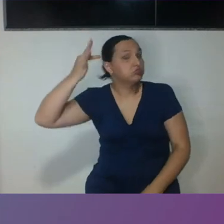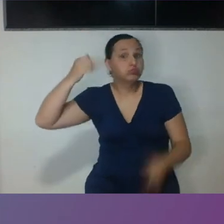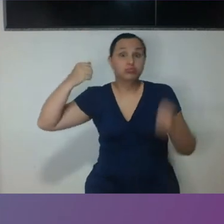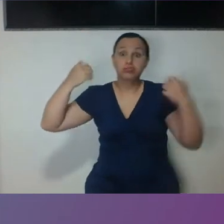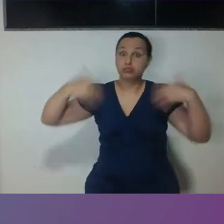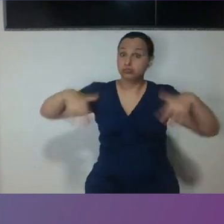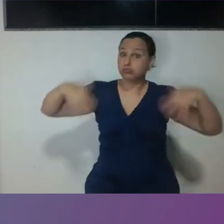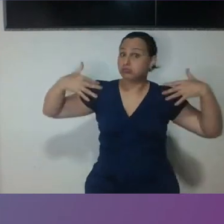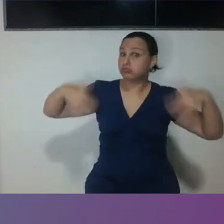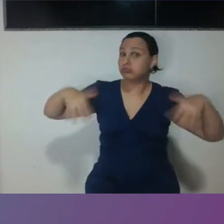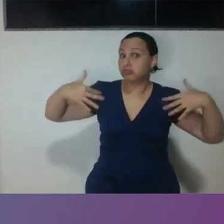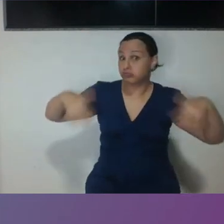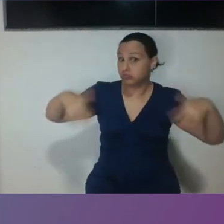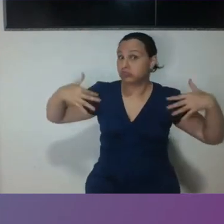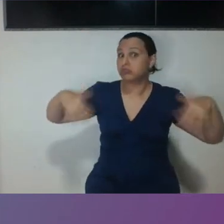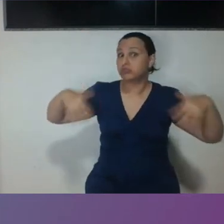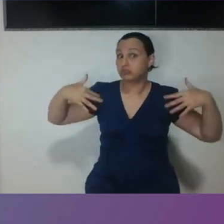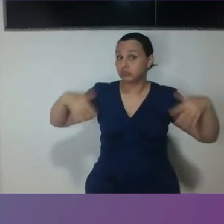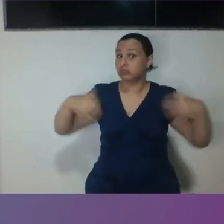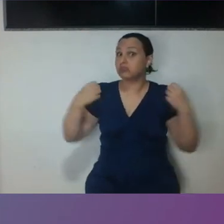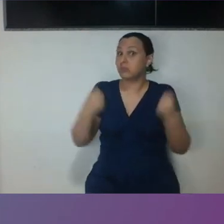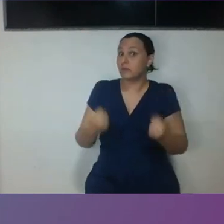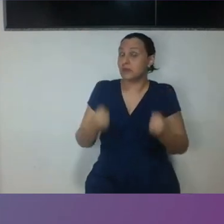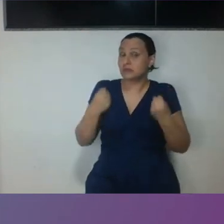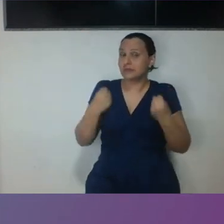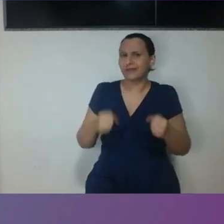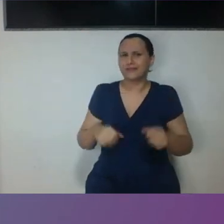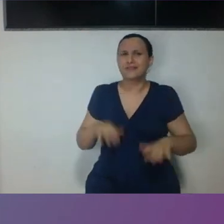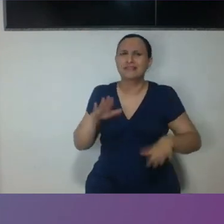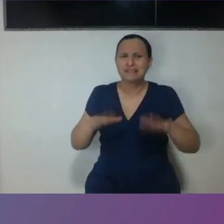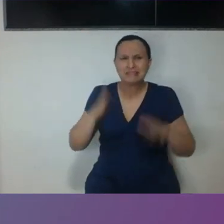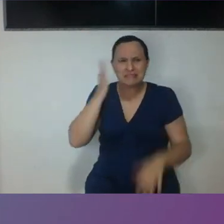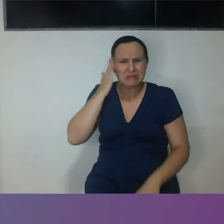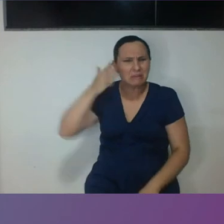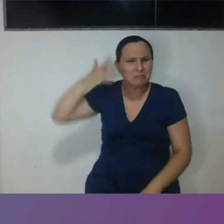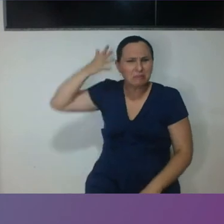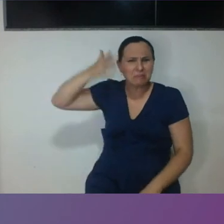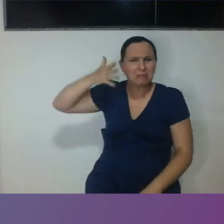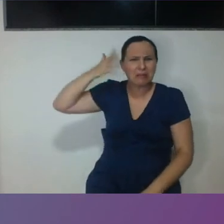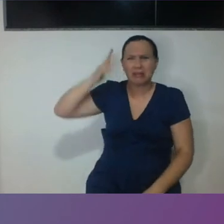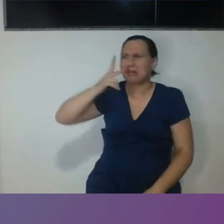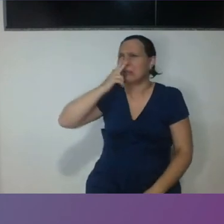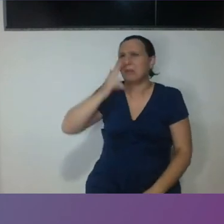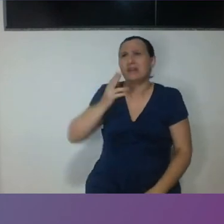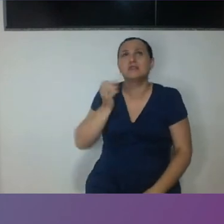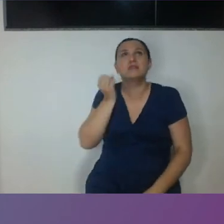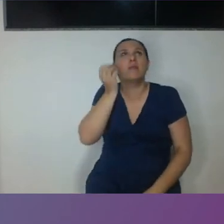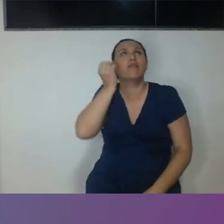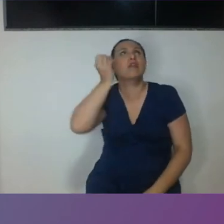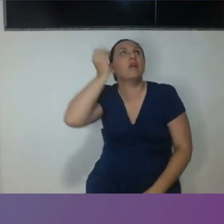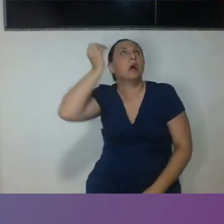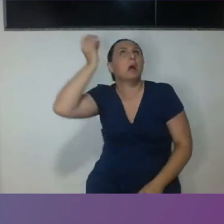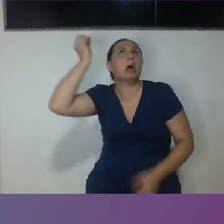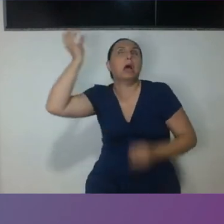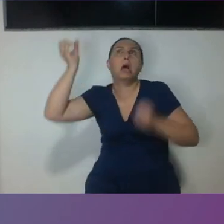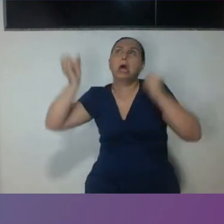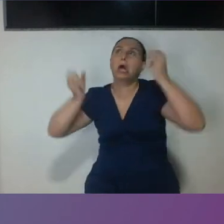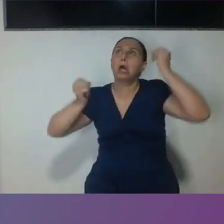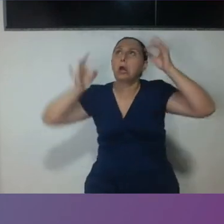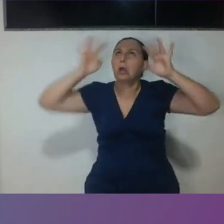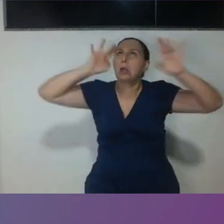Viagem. Sabe quando você vai para uma palestra e a palestra é viagem? É coisa cosmológica, sabe? Uma coisa muito